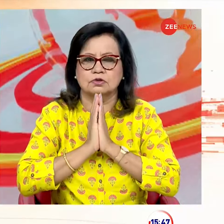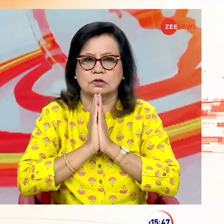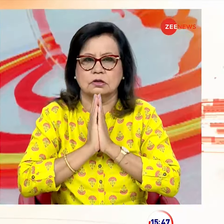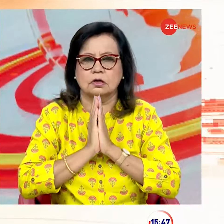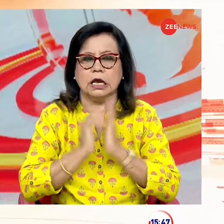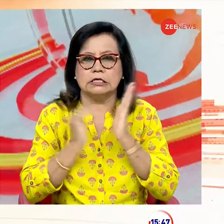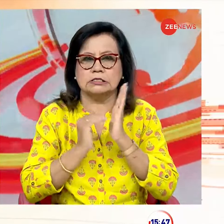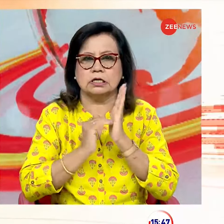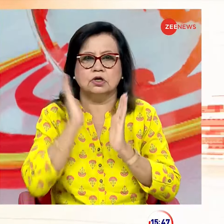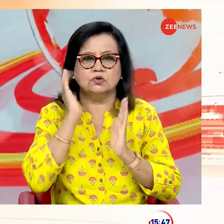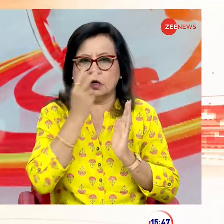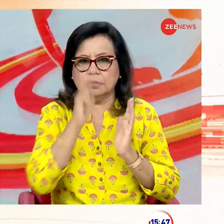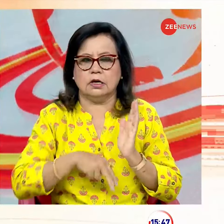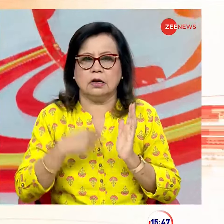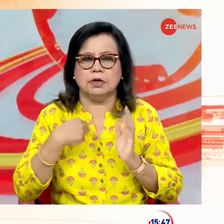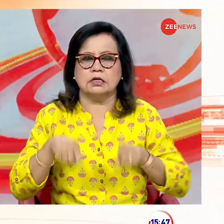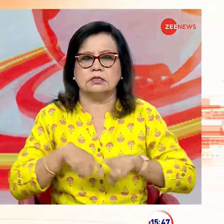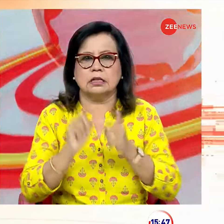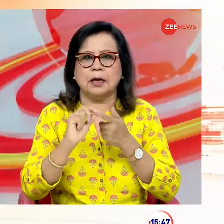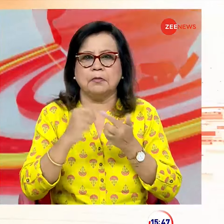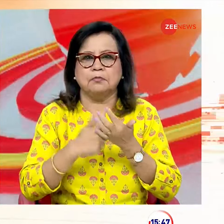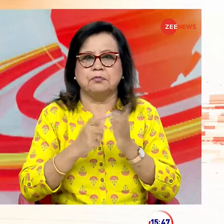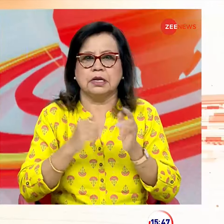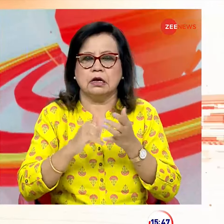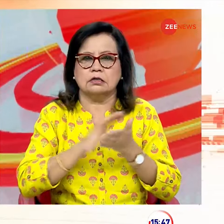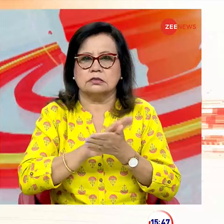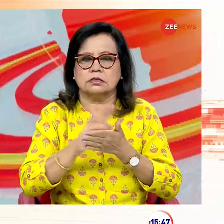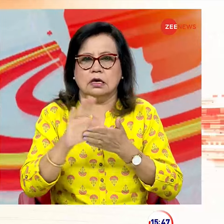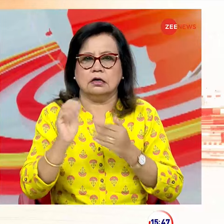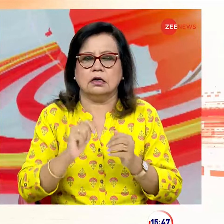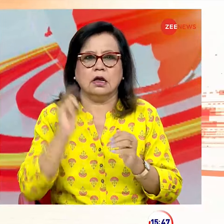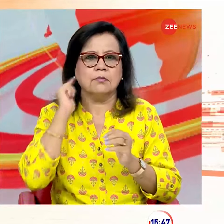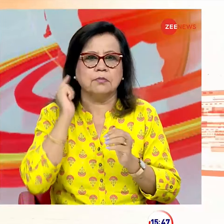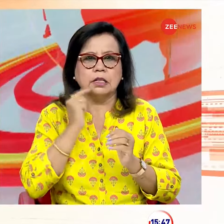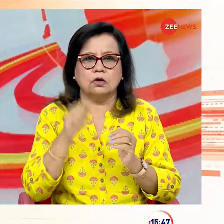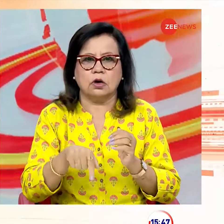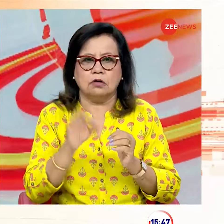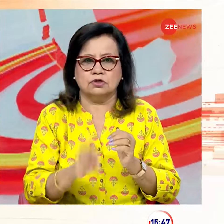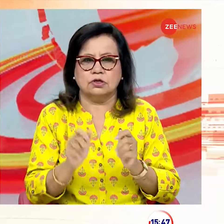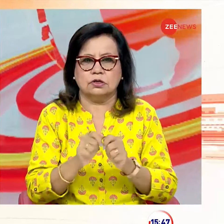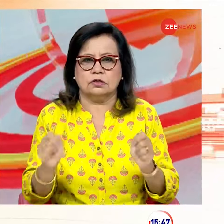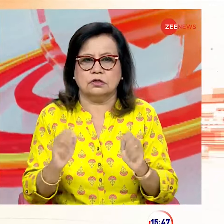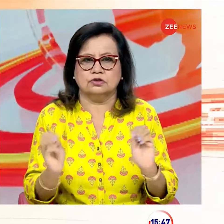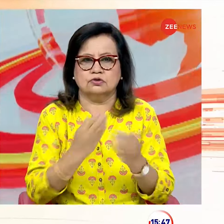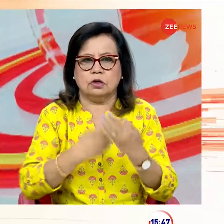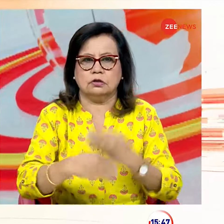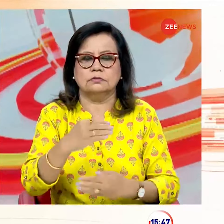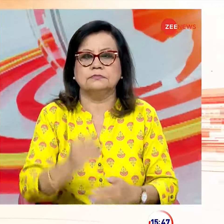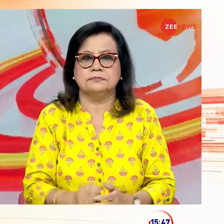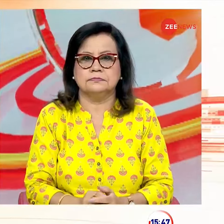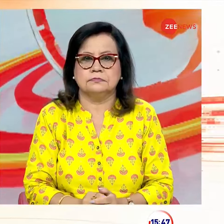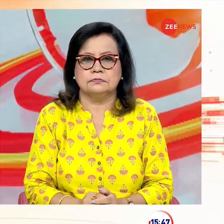नमस्कार, जी न्यूज देख रहे हैं आप। मैं हूं आपके साथ प्रिया सिंह। मेरे साथ है रजनी कालरा। बधिरों के लिए विशेष समाचार की करते हैं